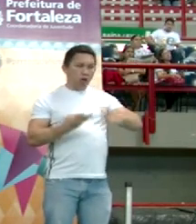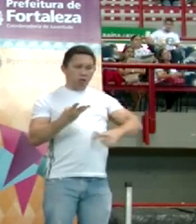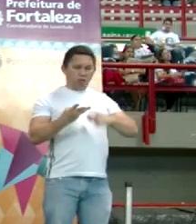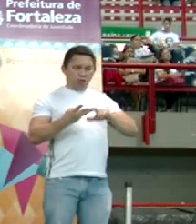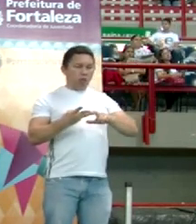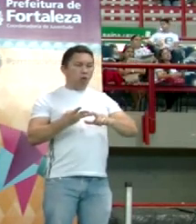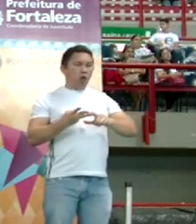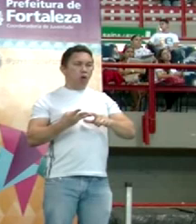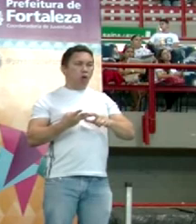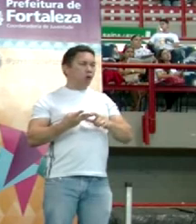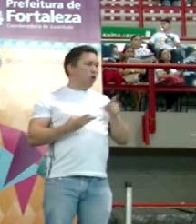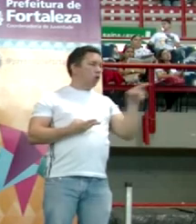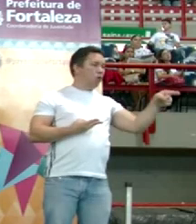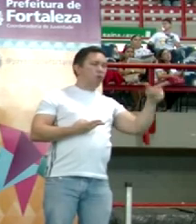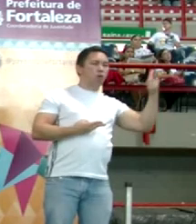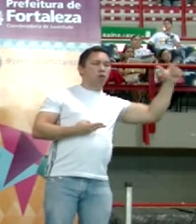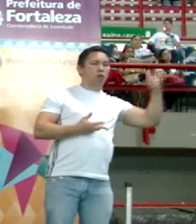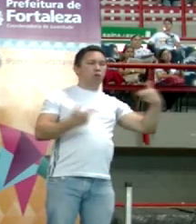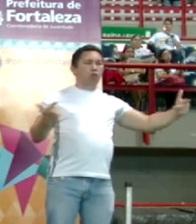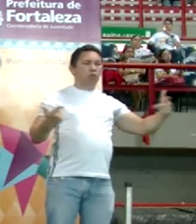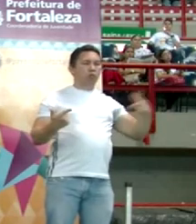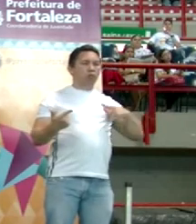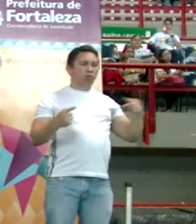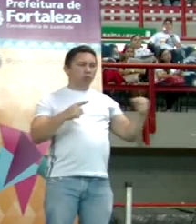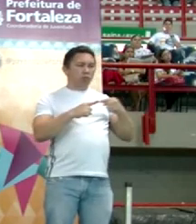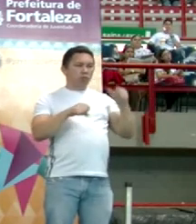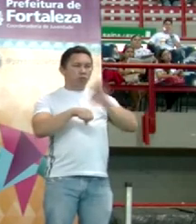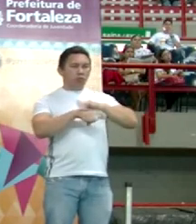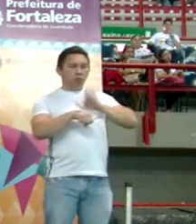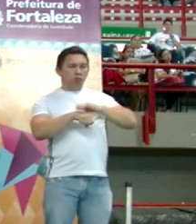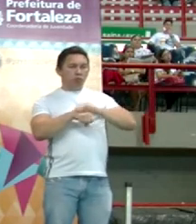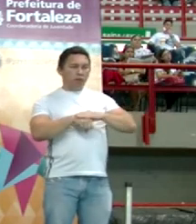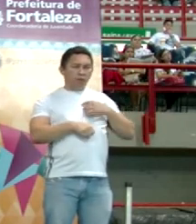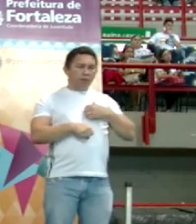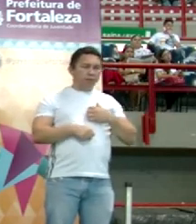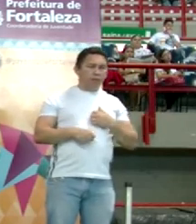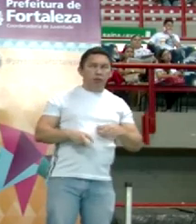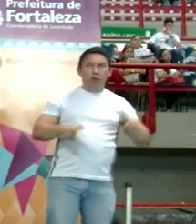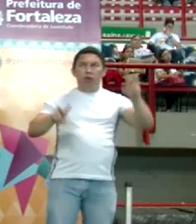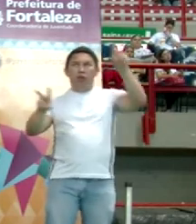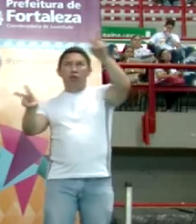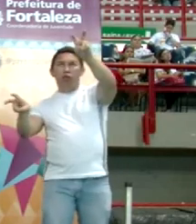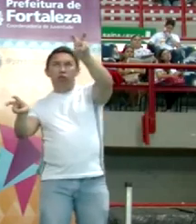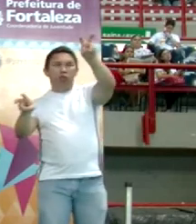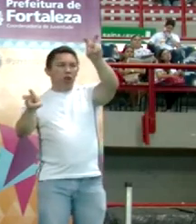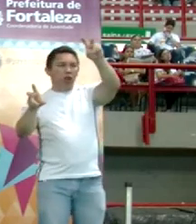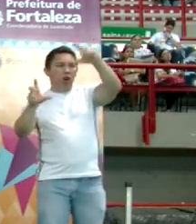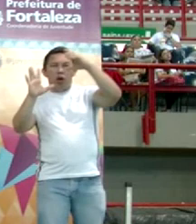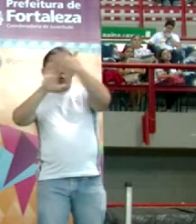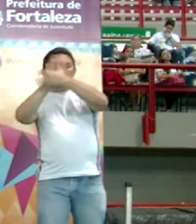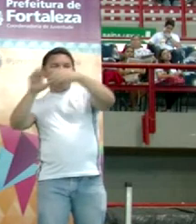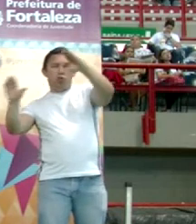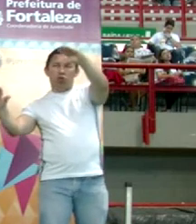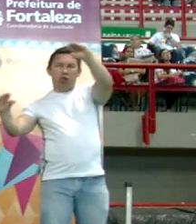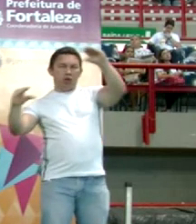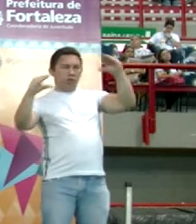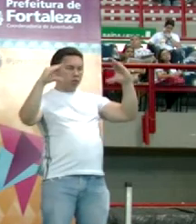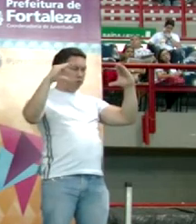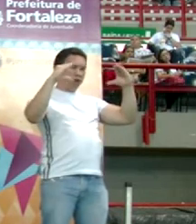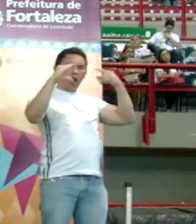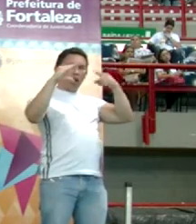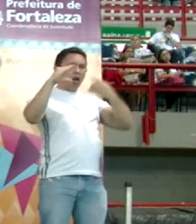texto, ali no enunciado da questão, destaca uma passagem do texto para dizer qual é a função da linguagem presente nessa